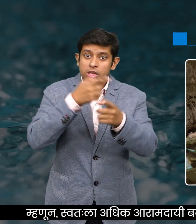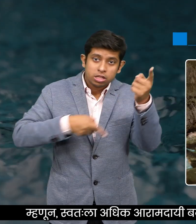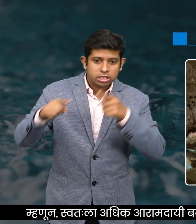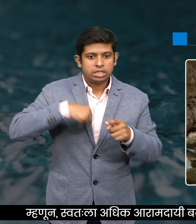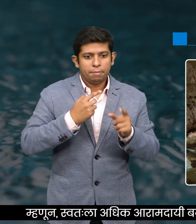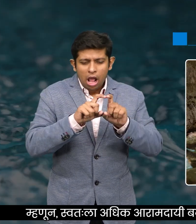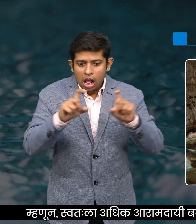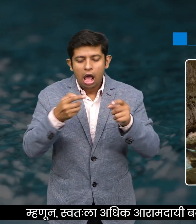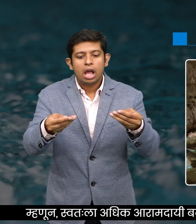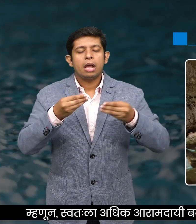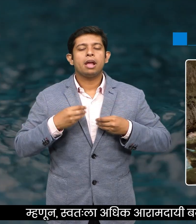आहे.